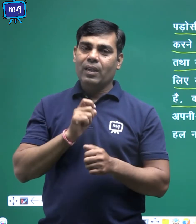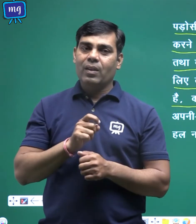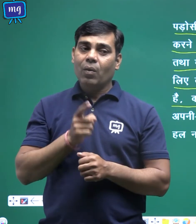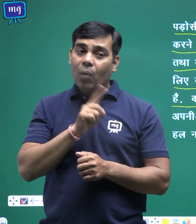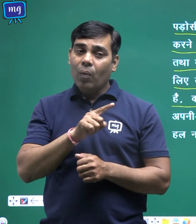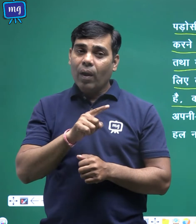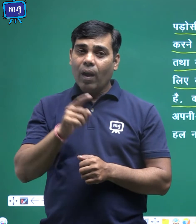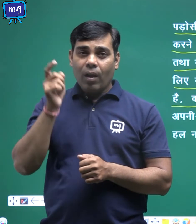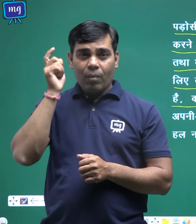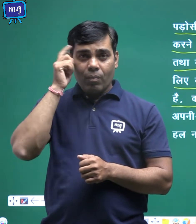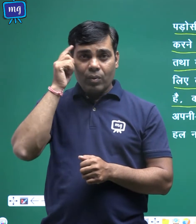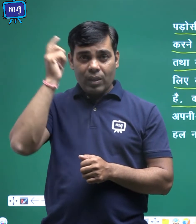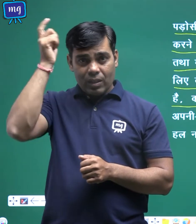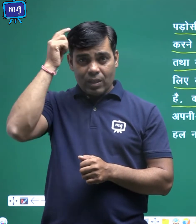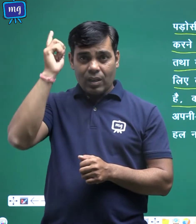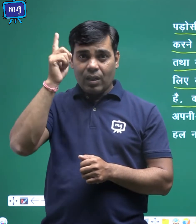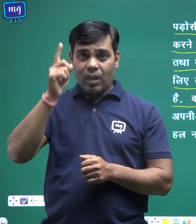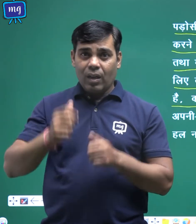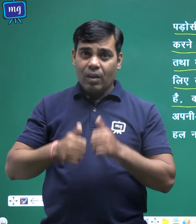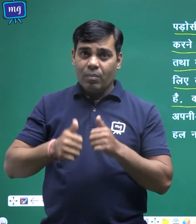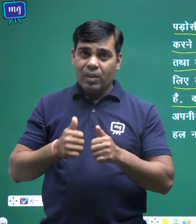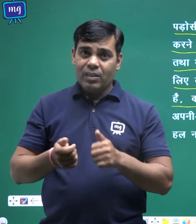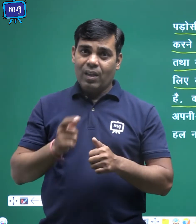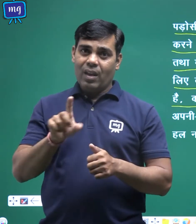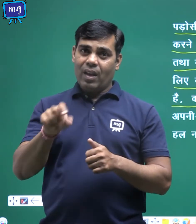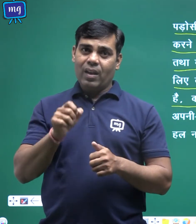बुद्धि परीक्षण करना चाहा और